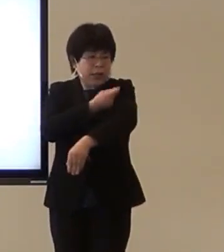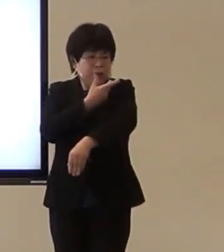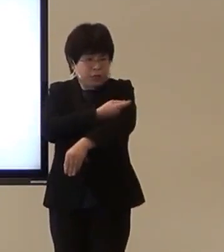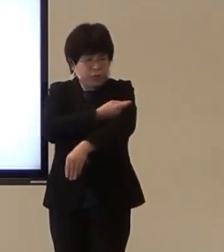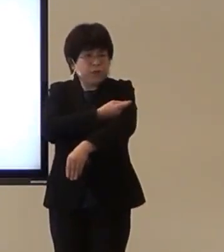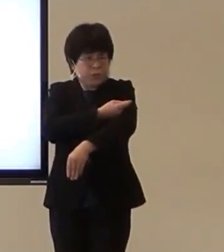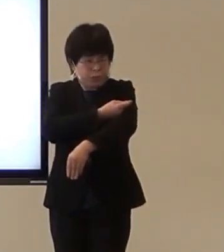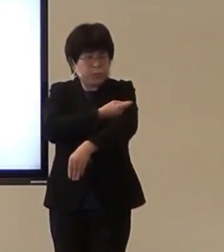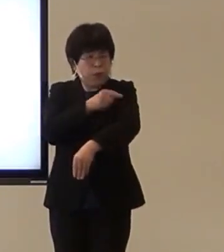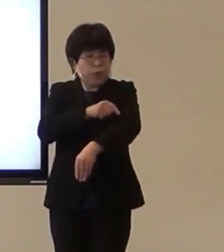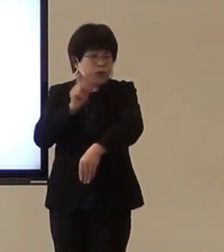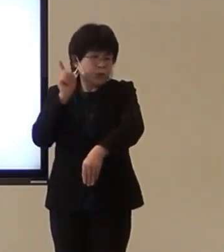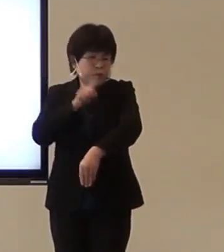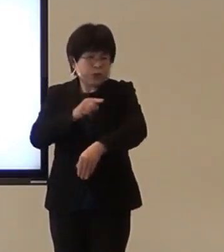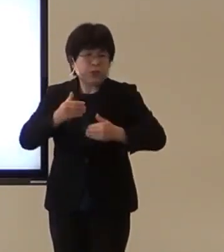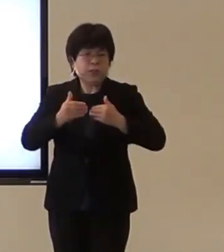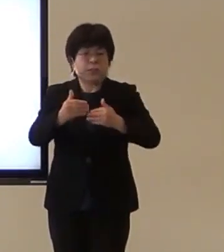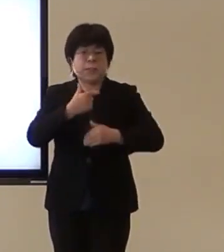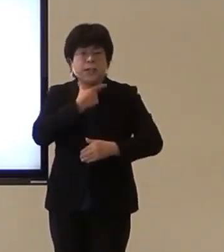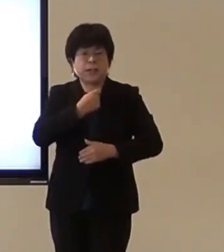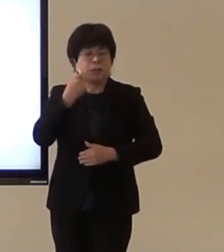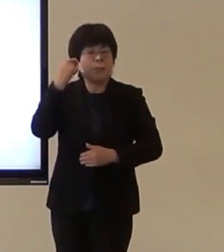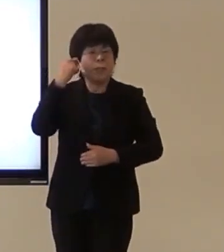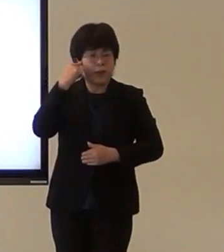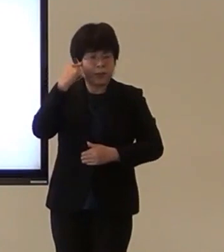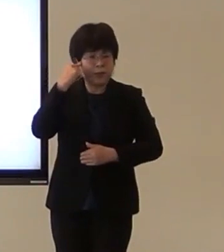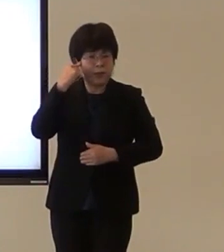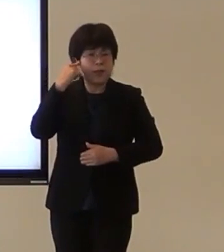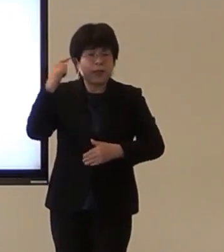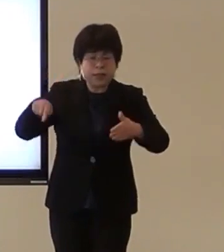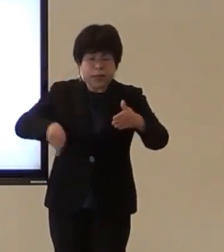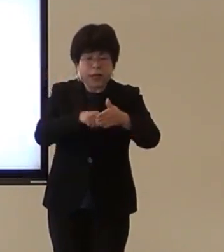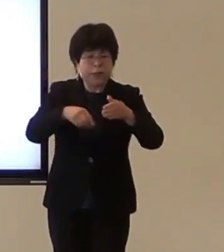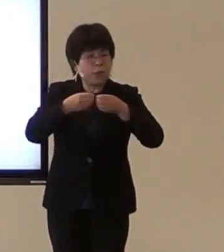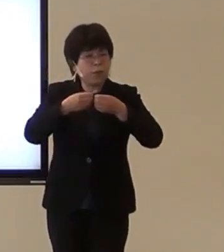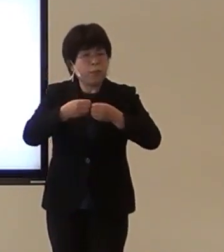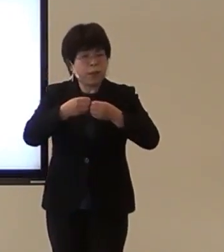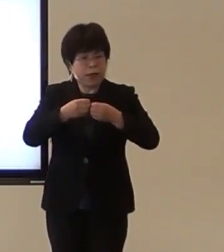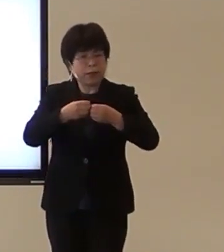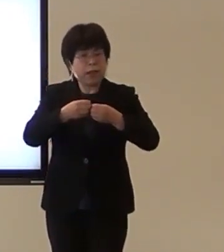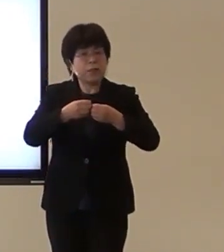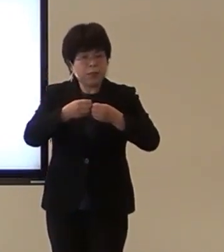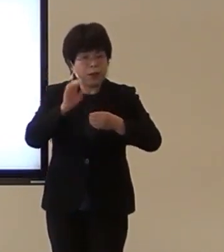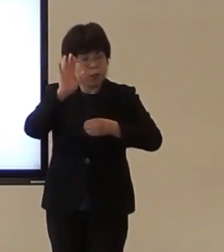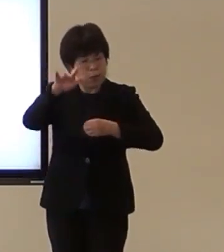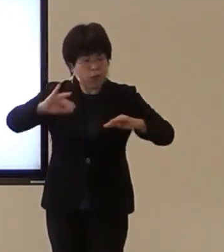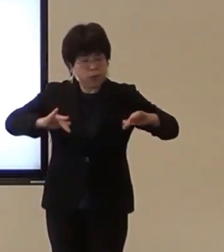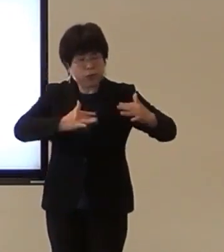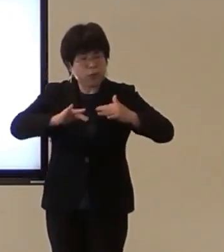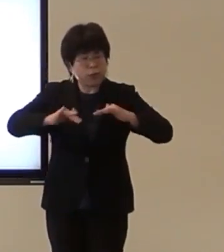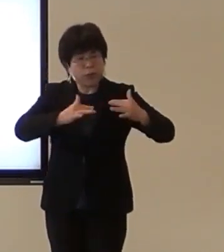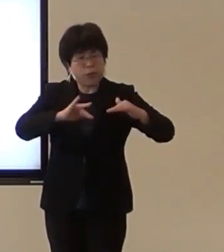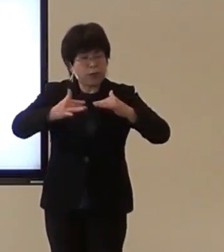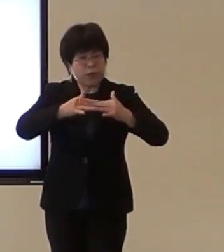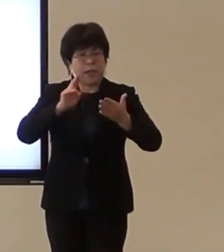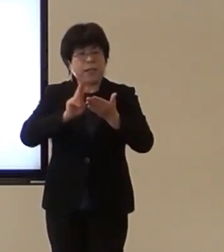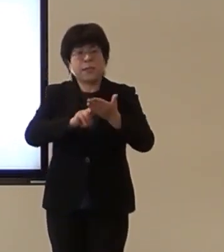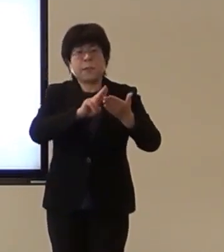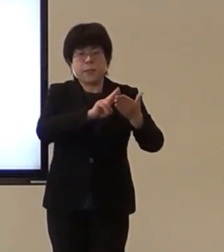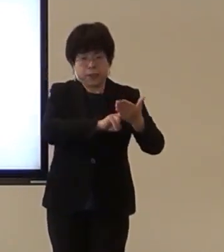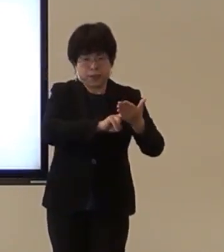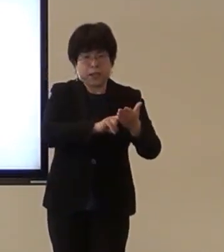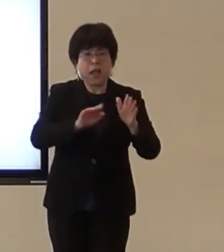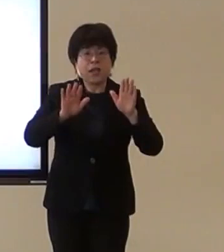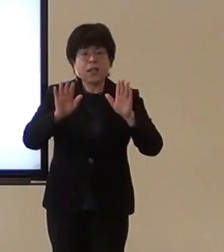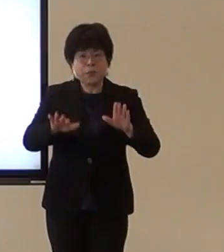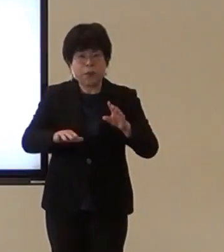取り組んでいくことといたしました。詳細な取り組み内容は今後協議をしてまいりますけれども、現時点では3項